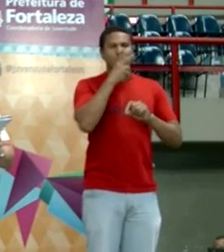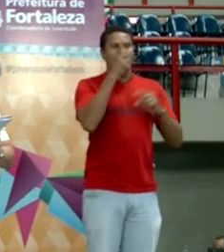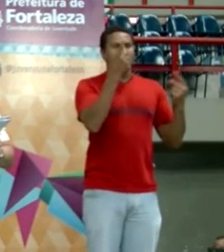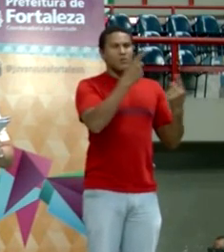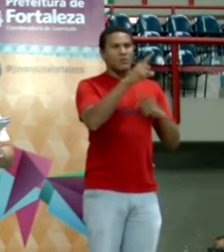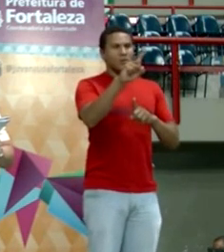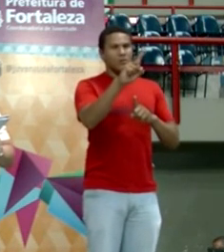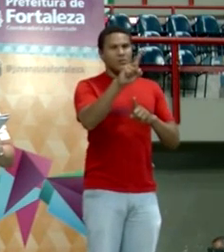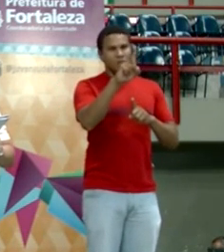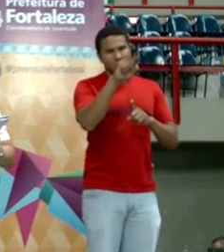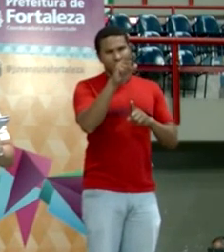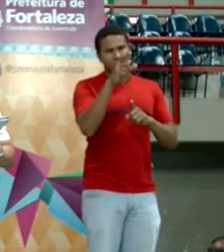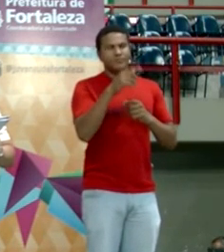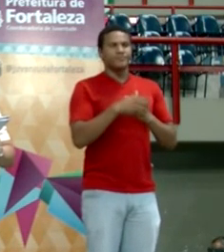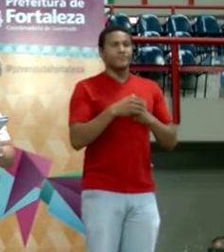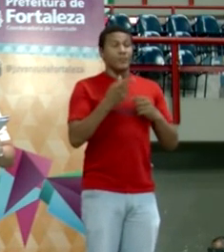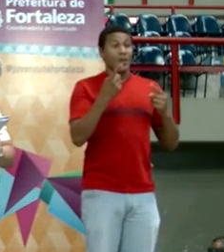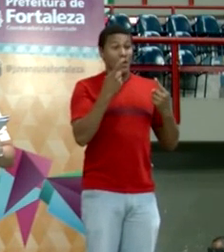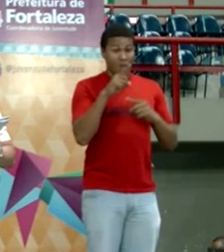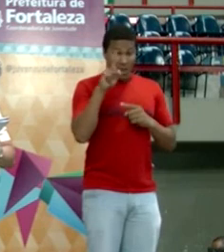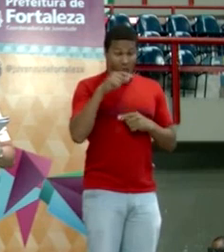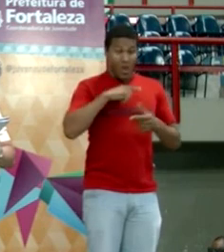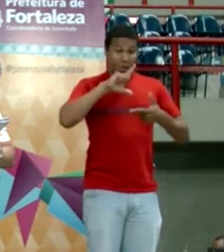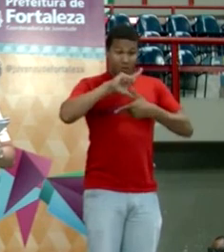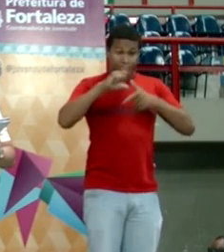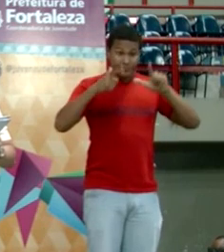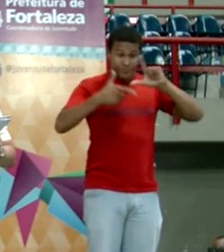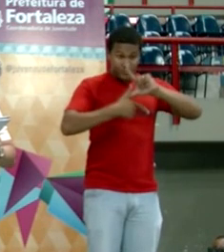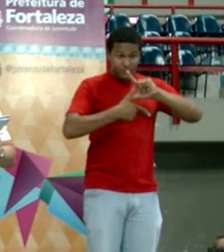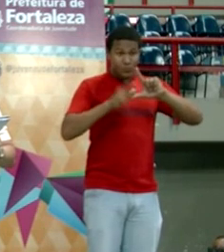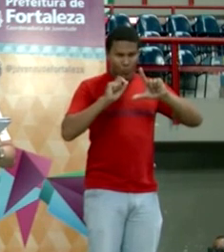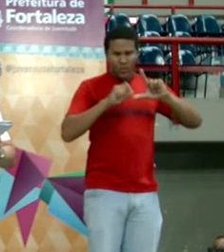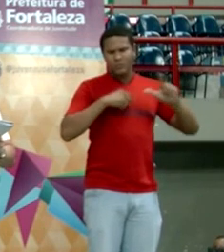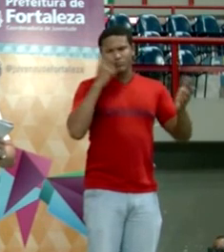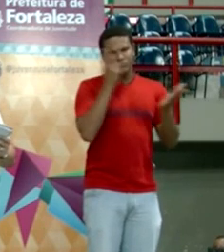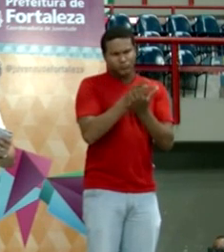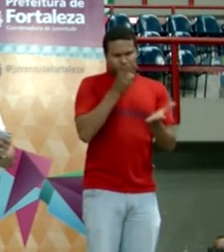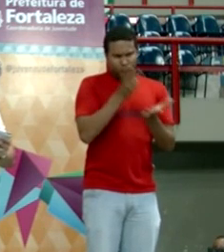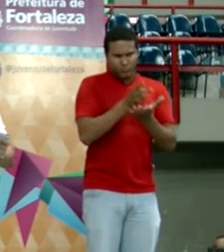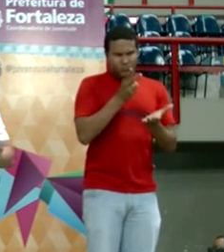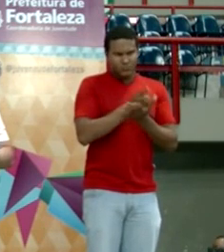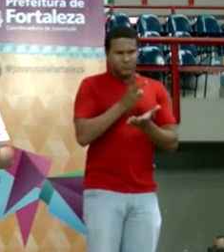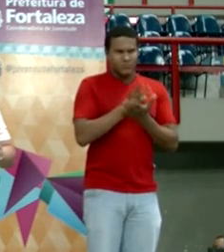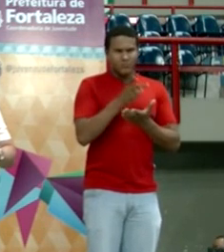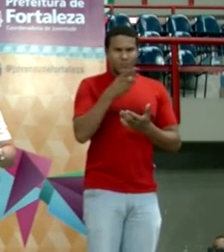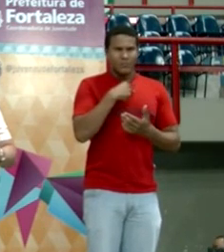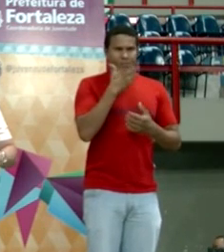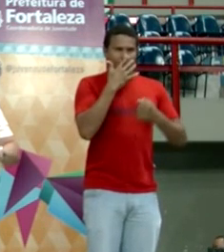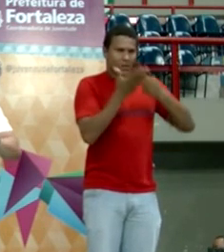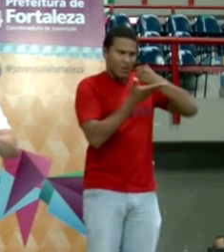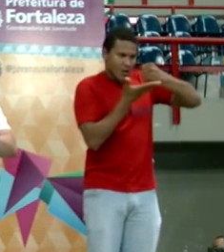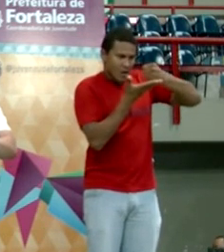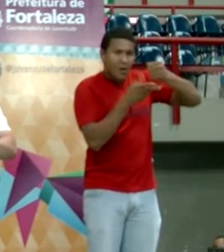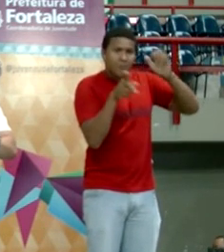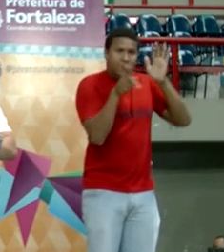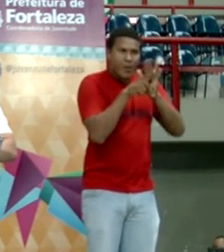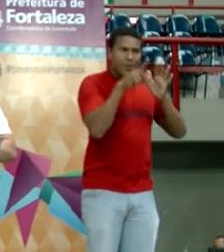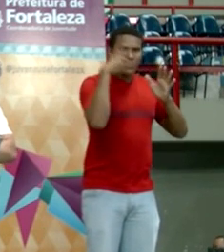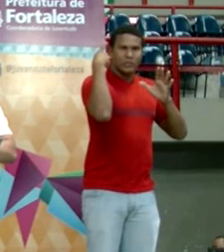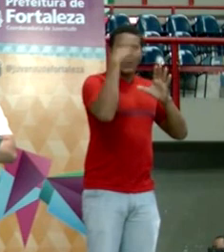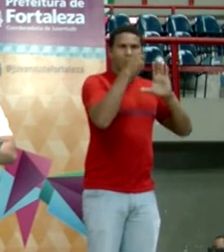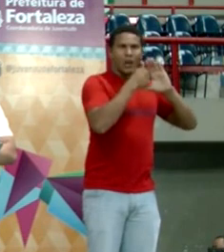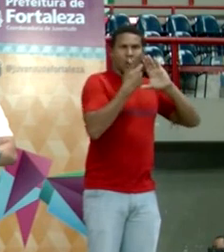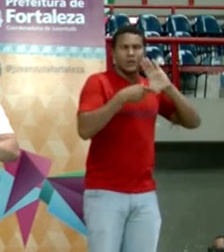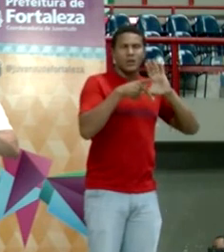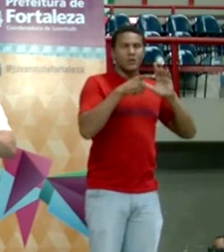contra alguma coisa. Os nazistas permaneceram as diretrizes educacionais da República de Weimar. Quem